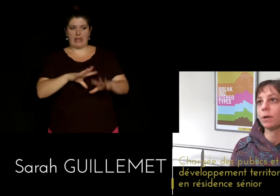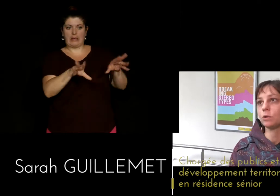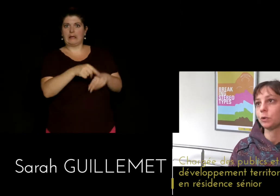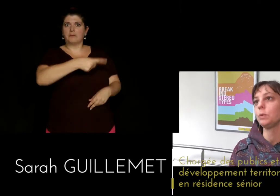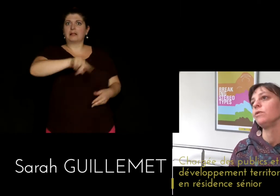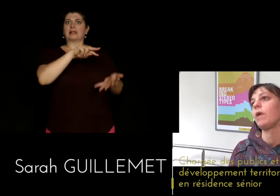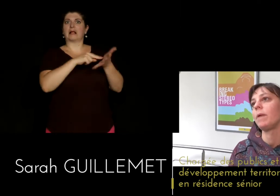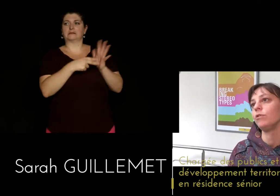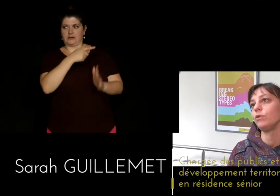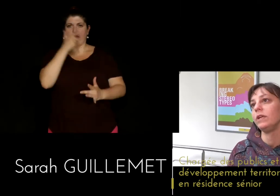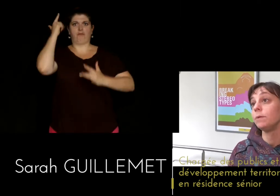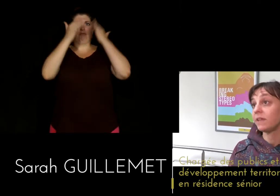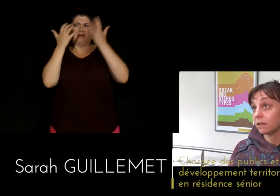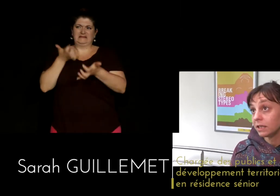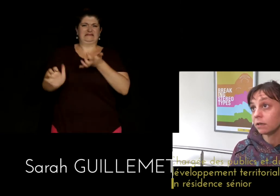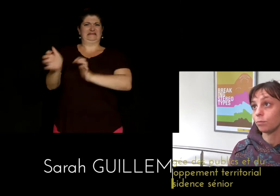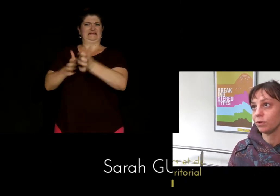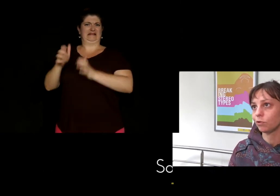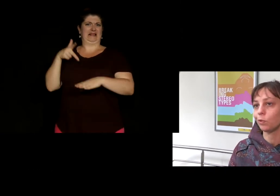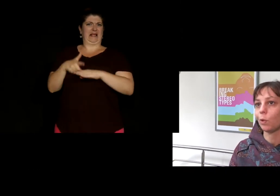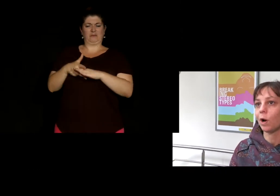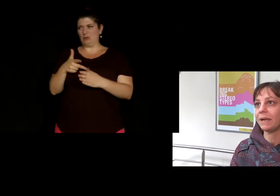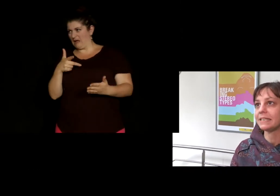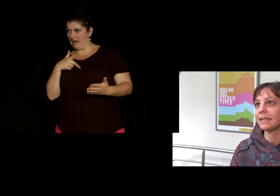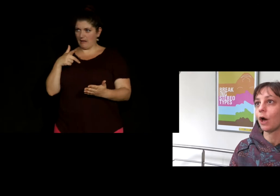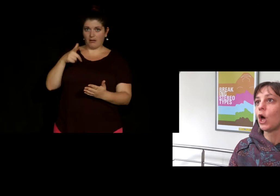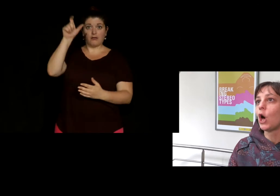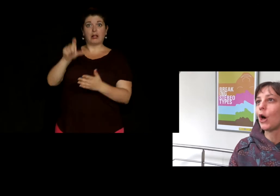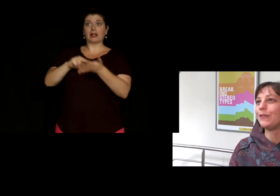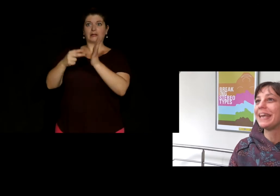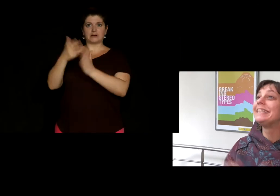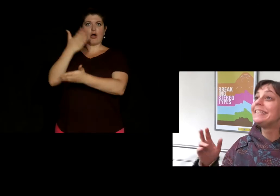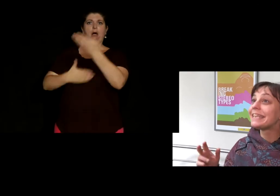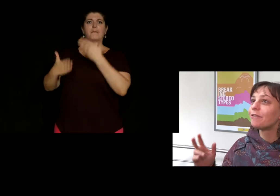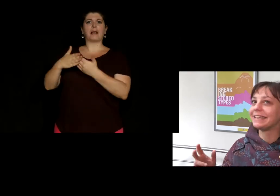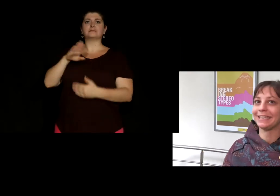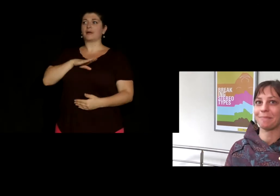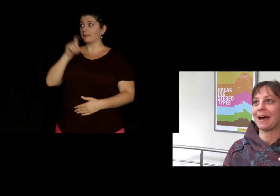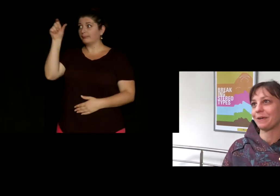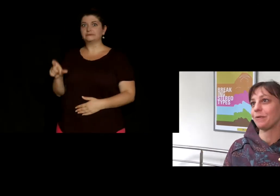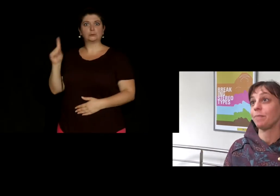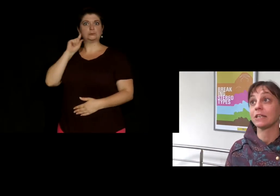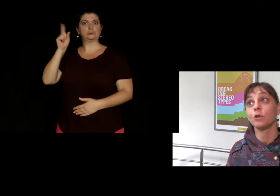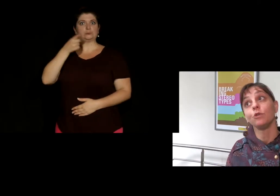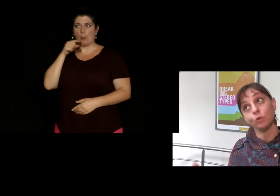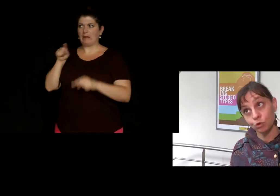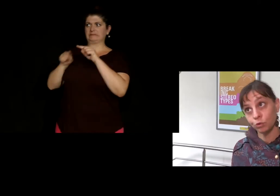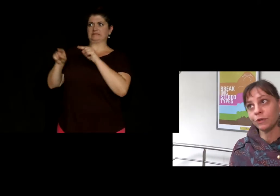'appréhension de la part de l'équipe technique puisqu'on remplaçait un technicien on va dire par une personne sourde